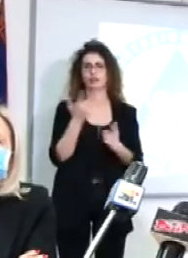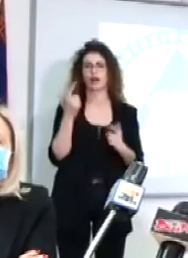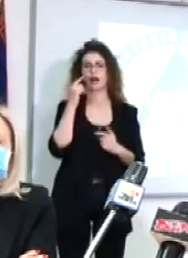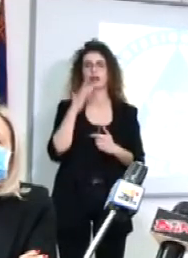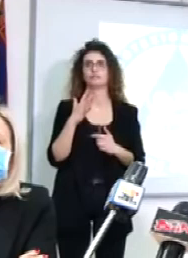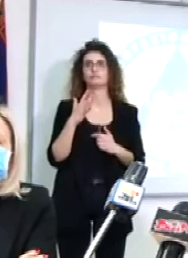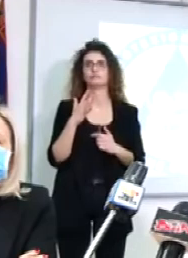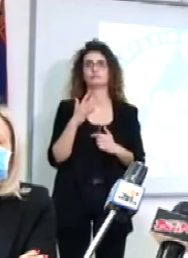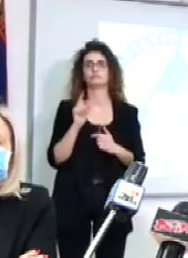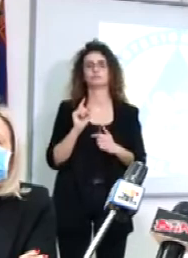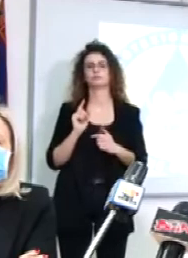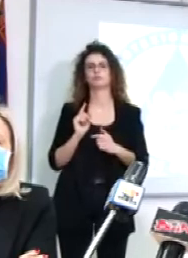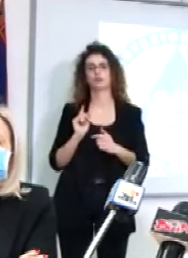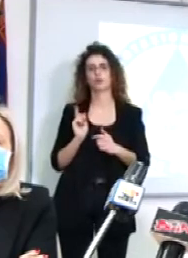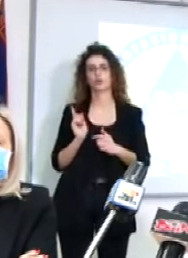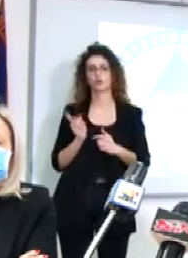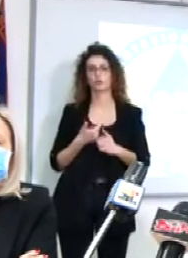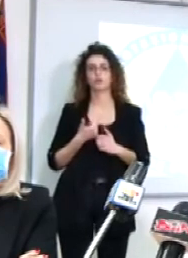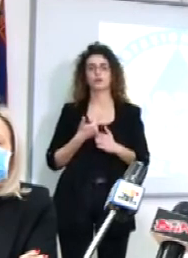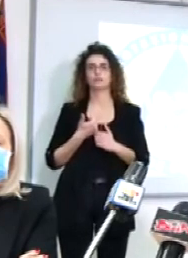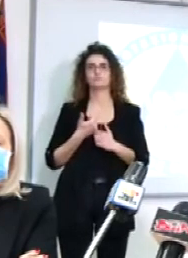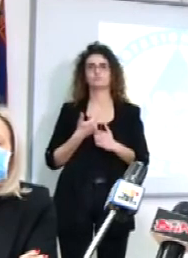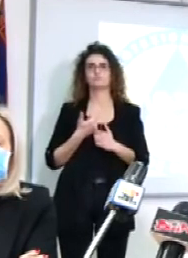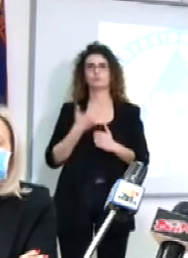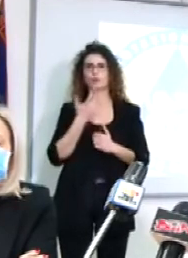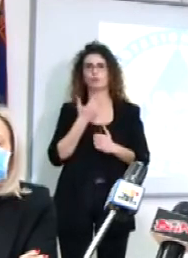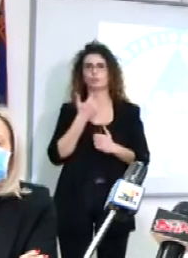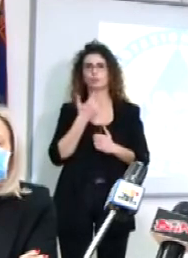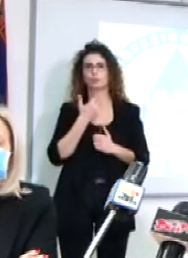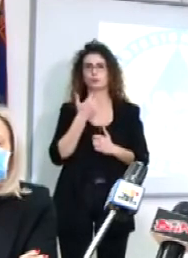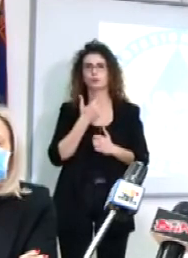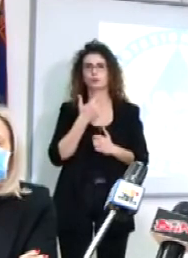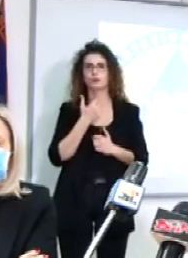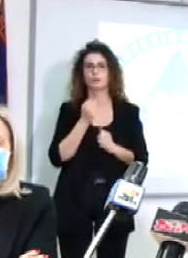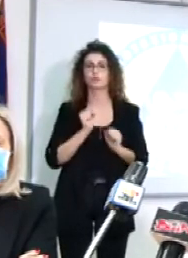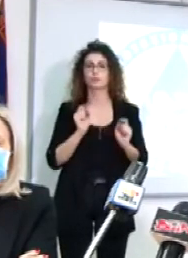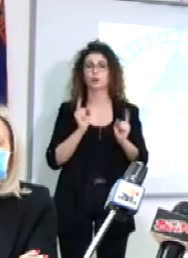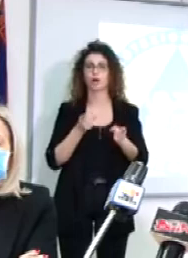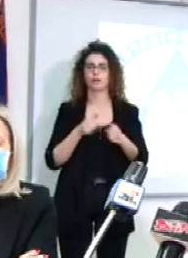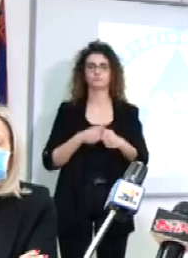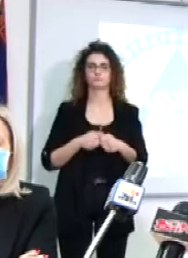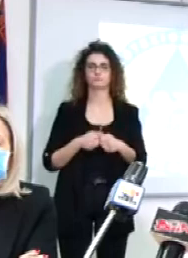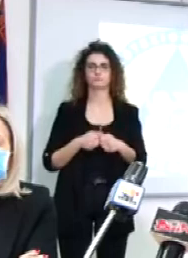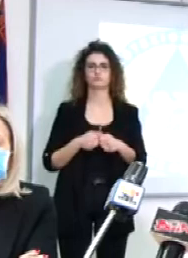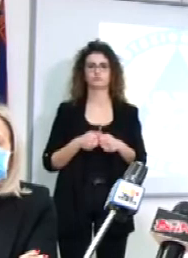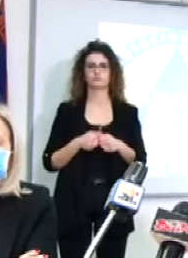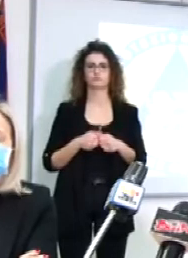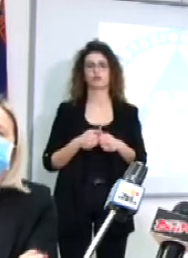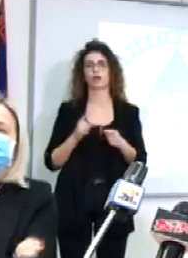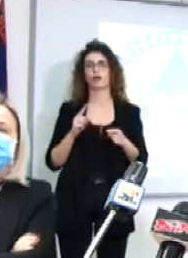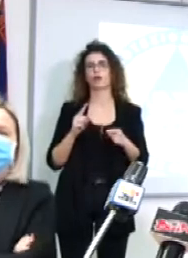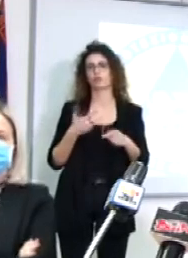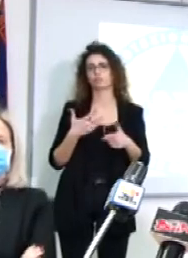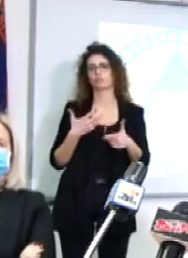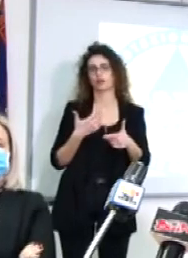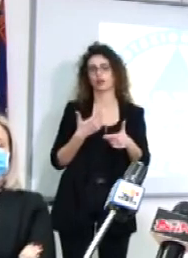predicato invocato la possibilità di che si valuti come del resto dall indirizzo e si